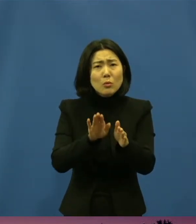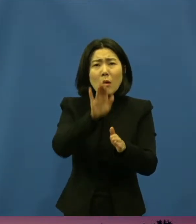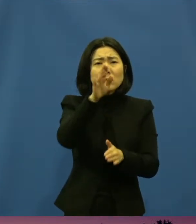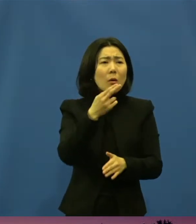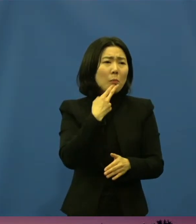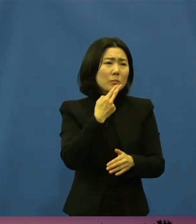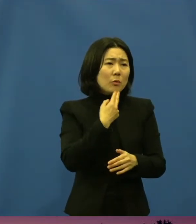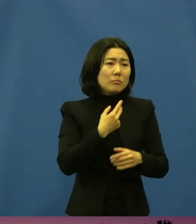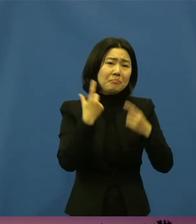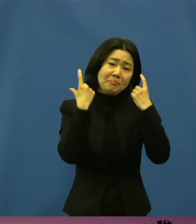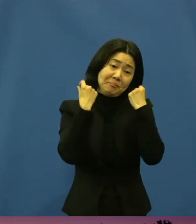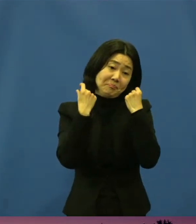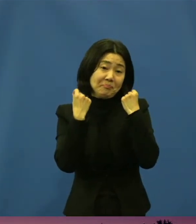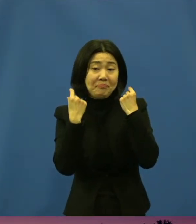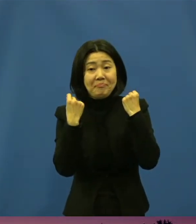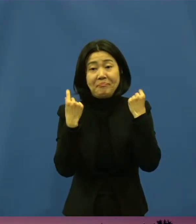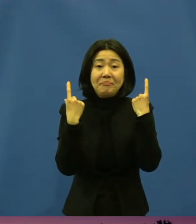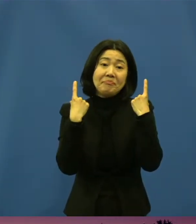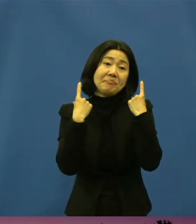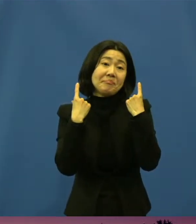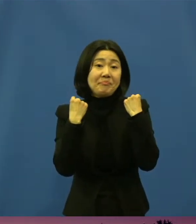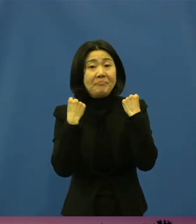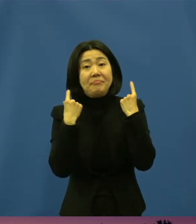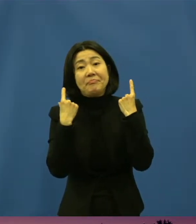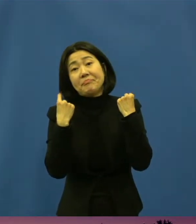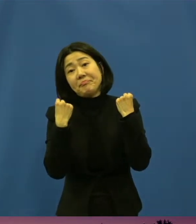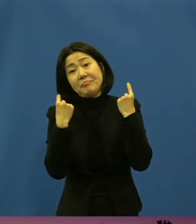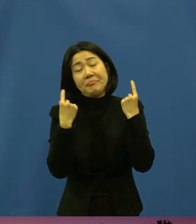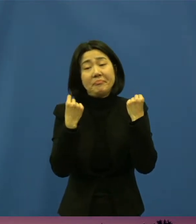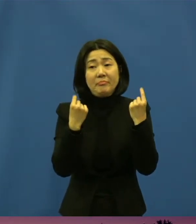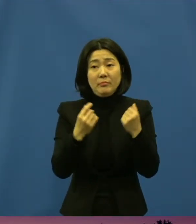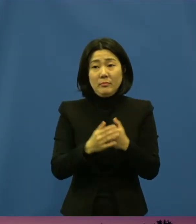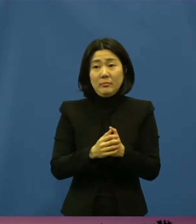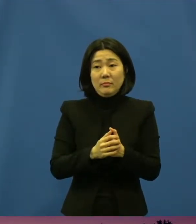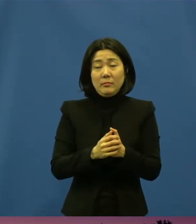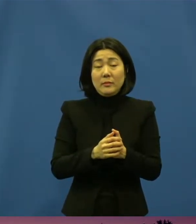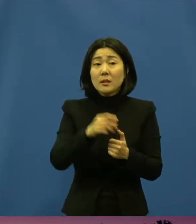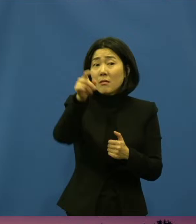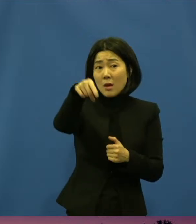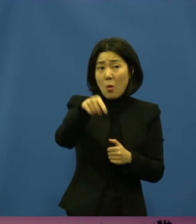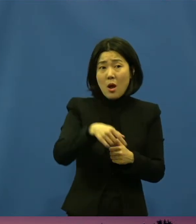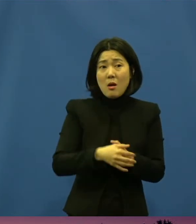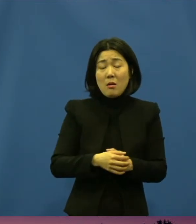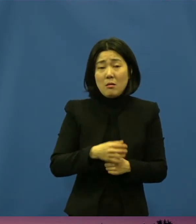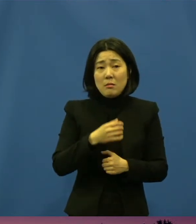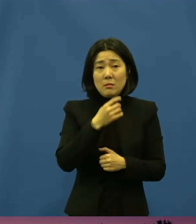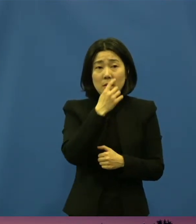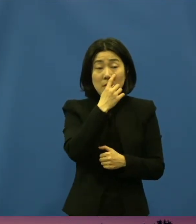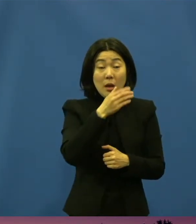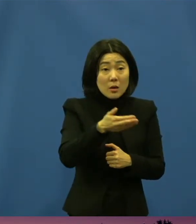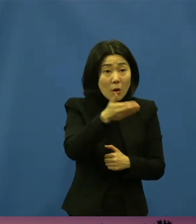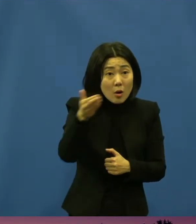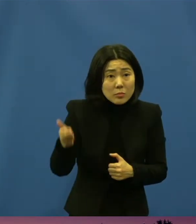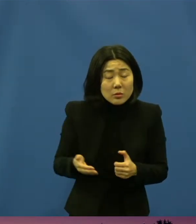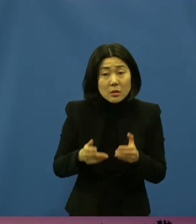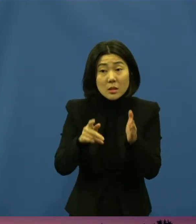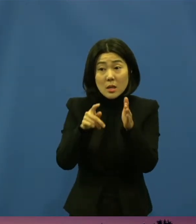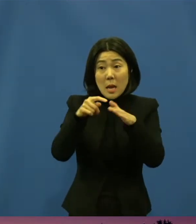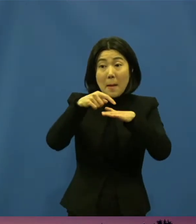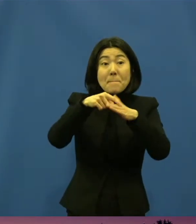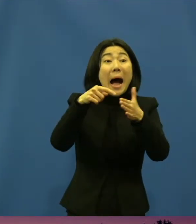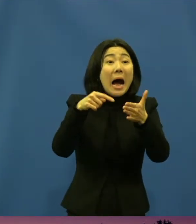여러분, 세상을 사랑하는 사람들에게 첫 번째 일어나는 곳은 어디냐면 마음입니다. 마음.